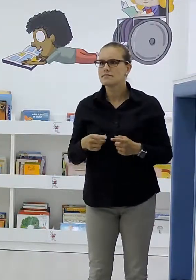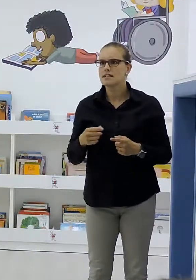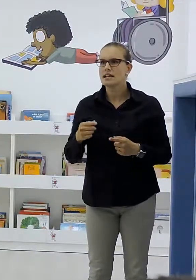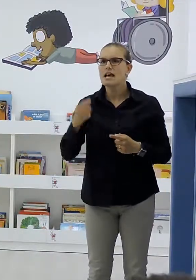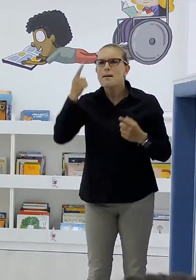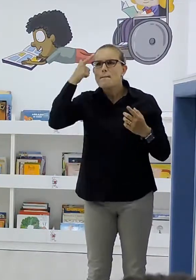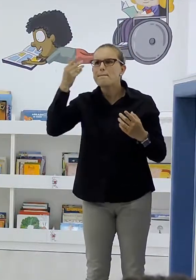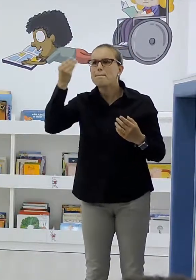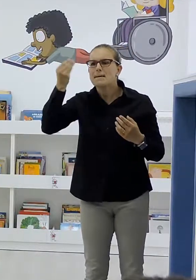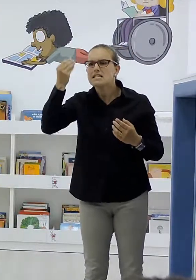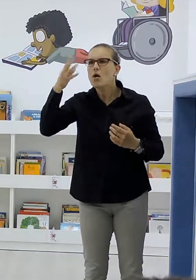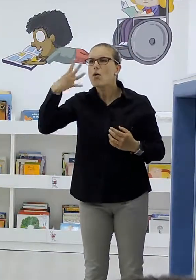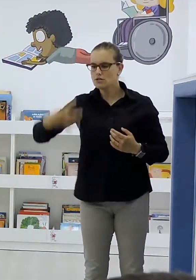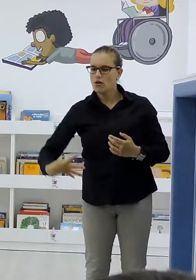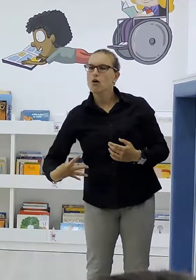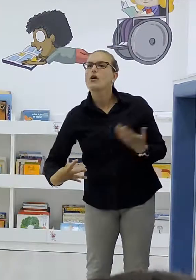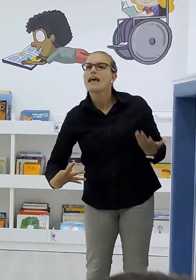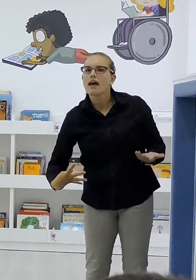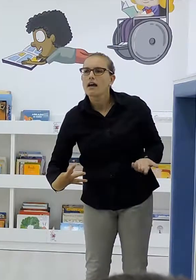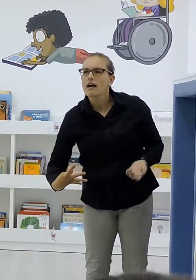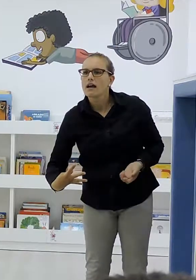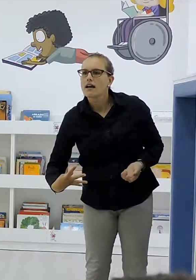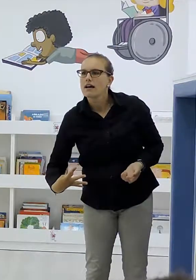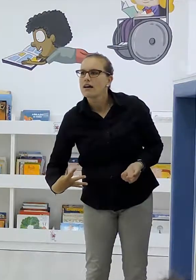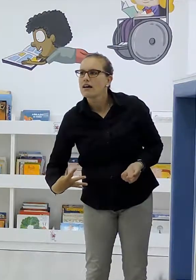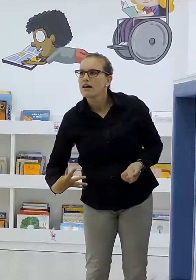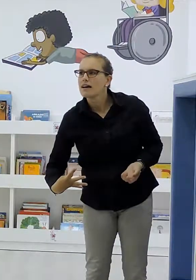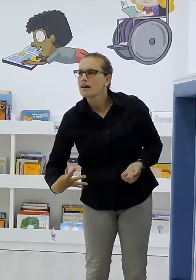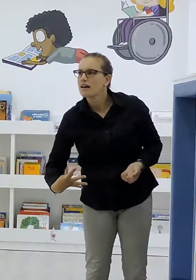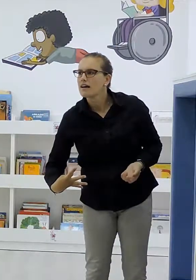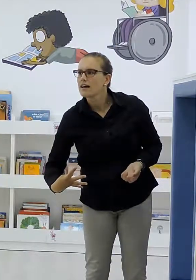Quien crea que está el 4, que levante la mano.